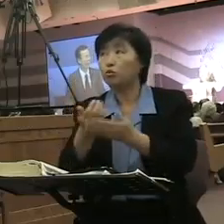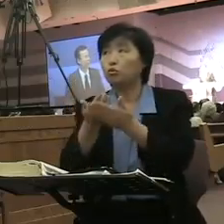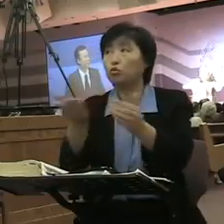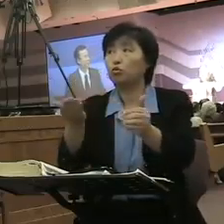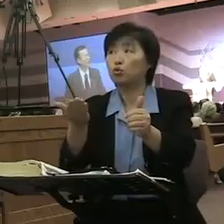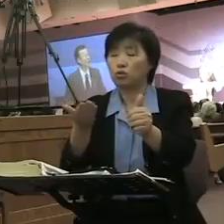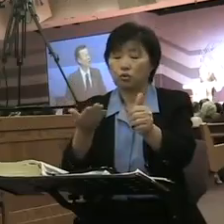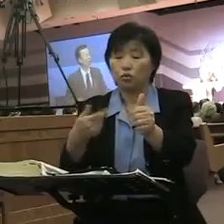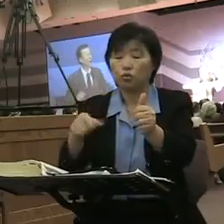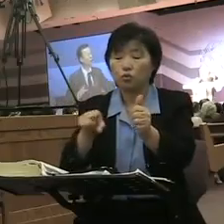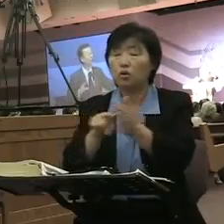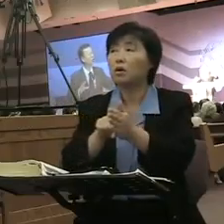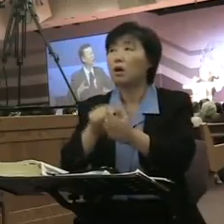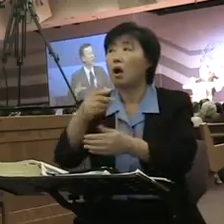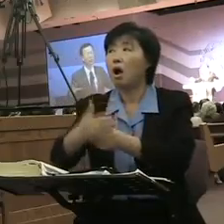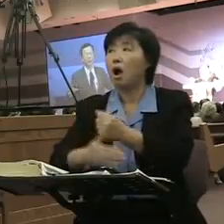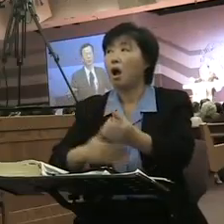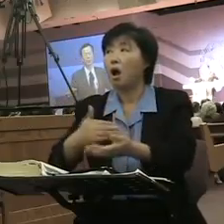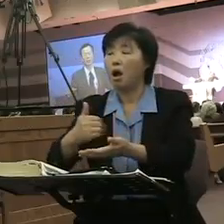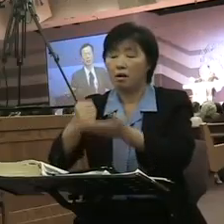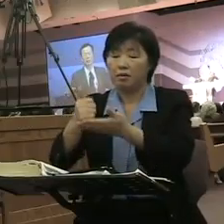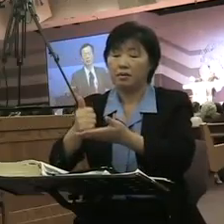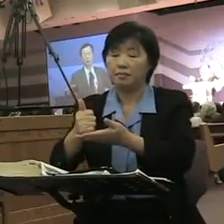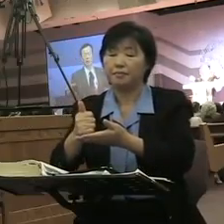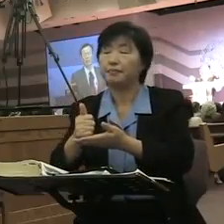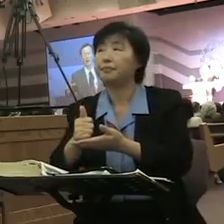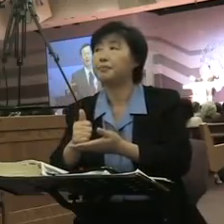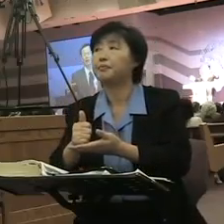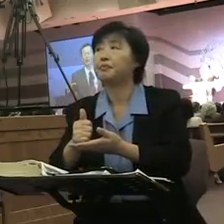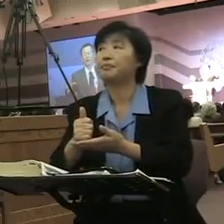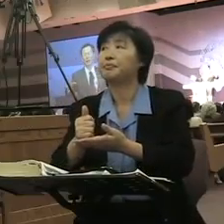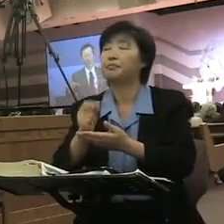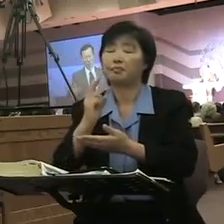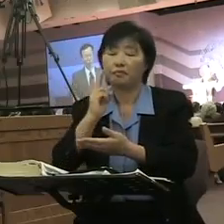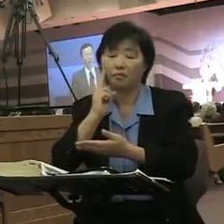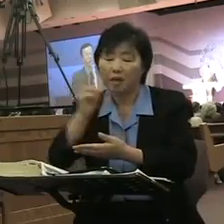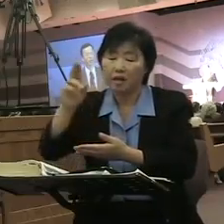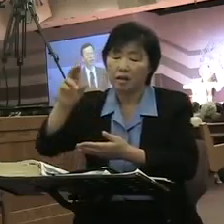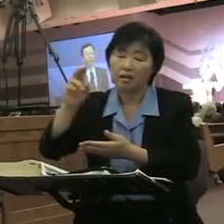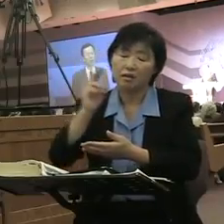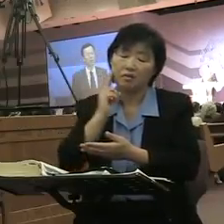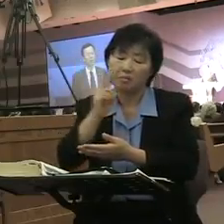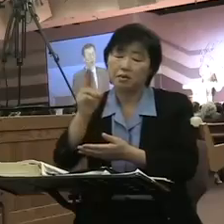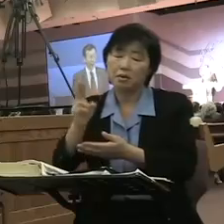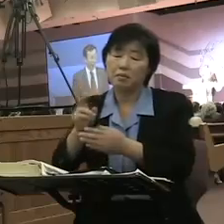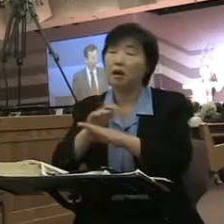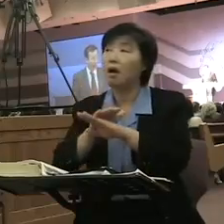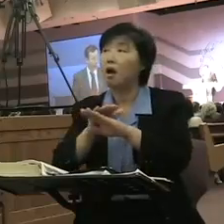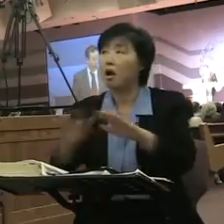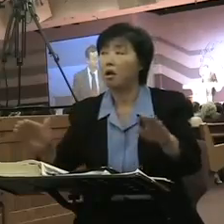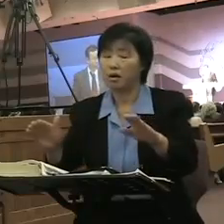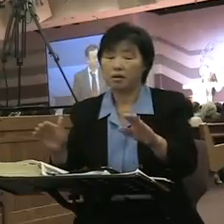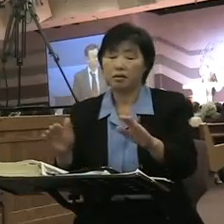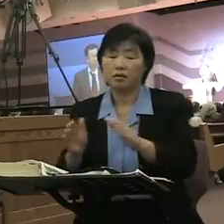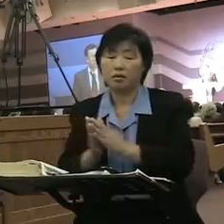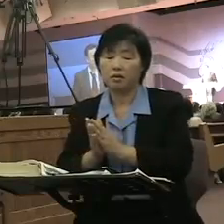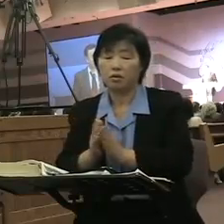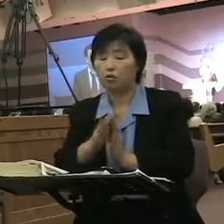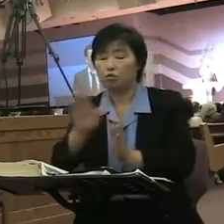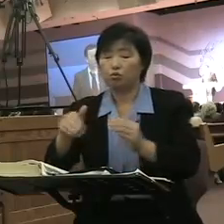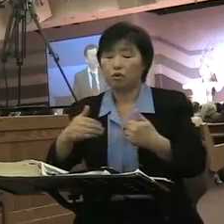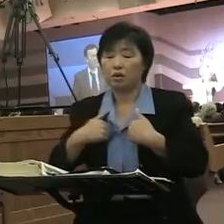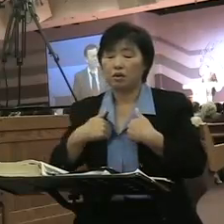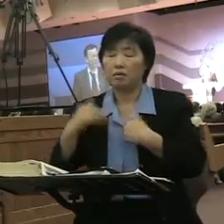우리 하나님께서 unthinkable, 비참한 이 해결책을 우리에게 말씀해 주시는 것입니다.